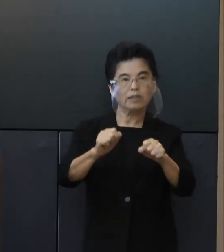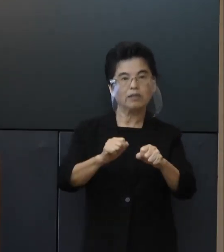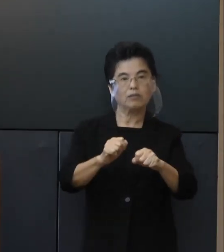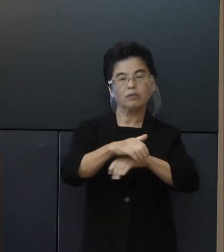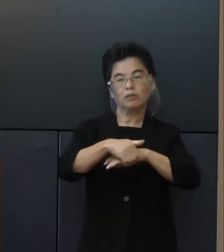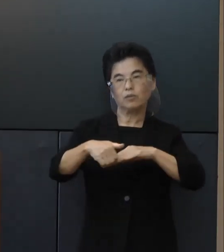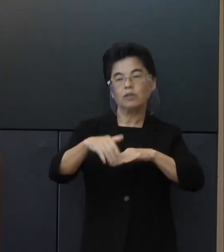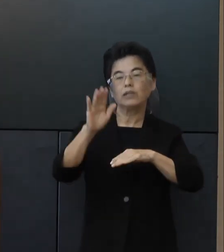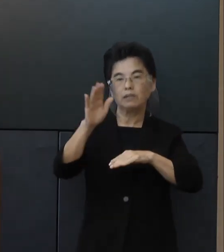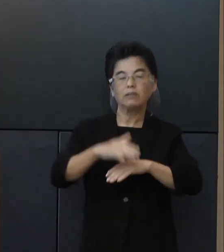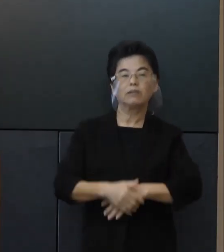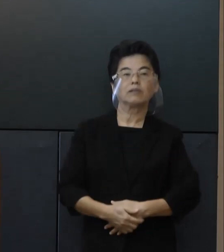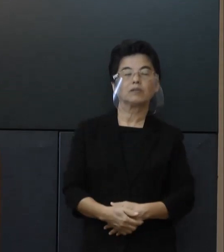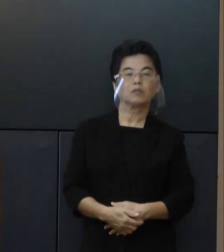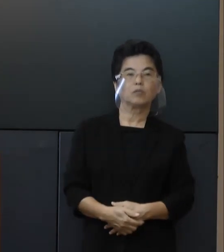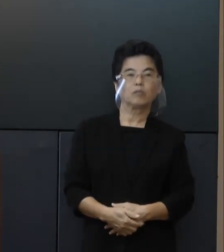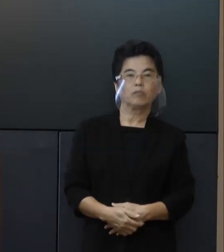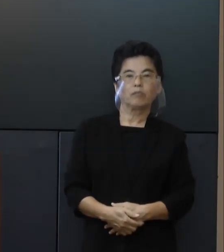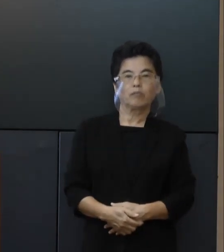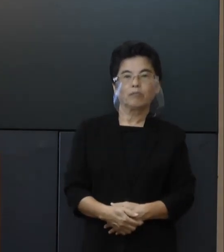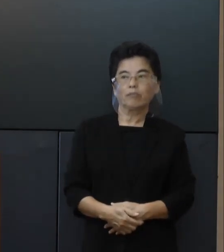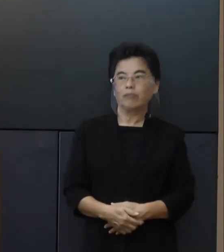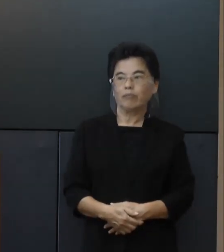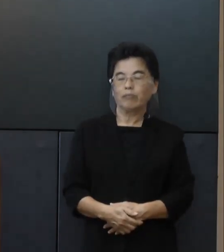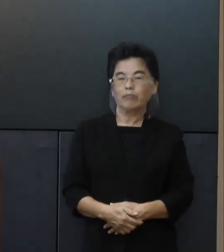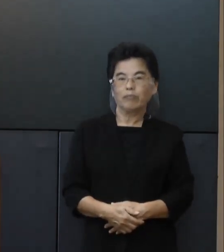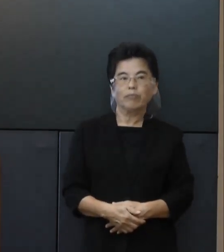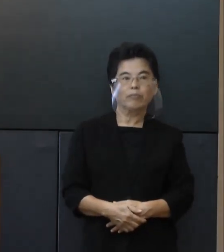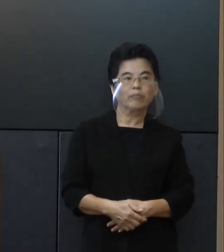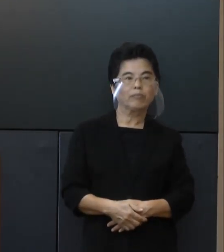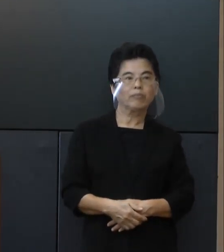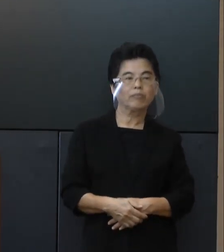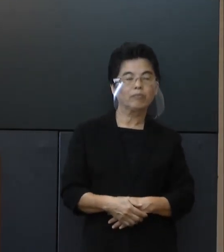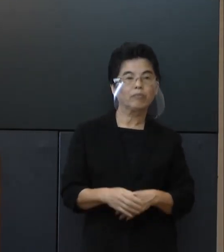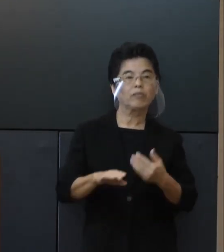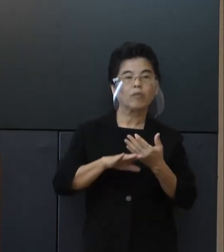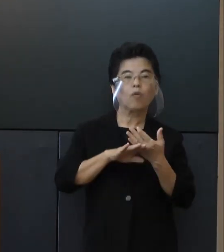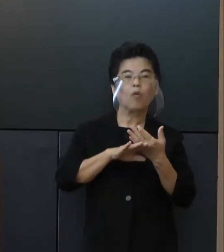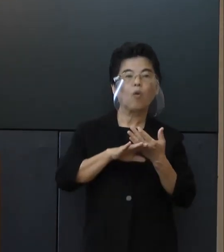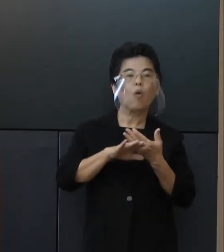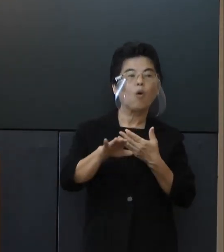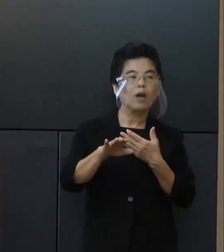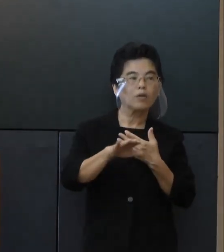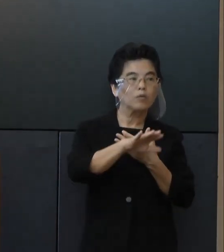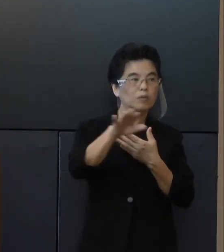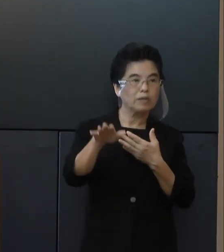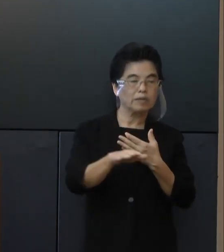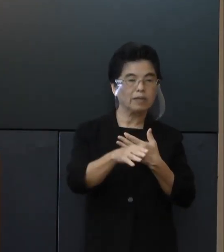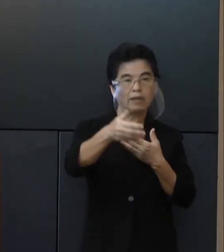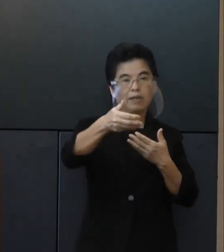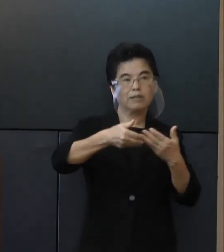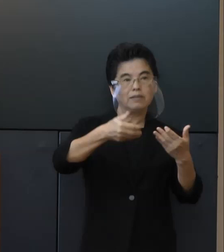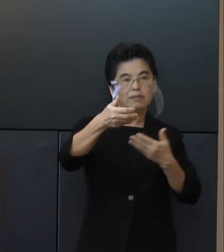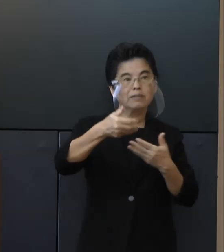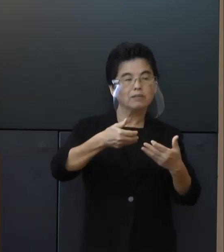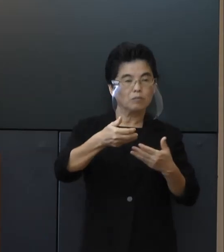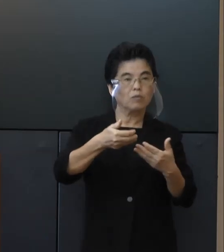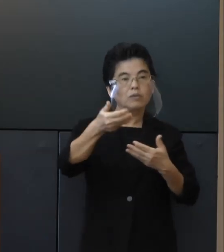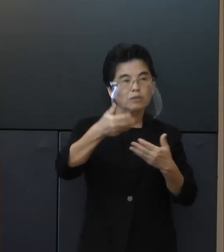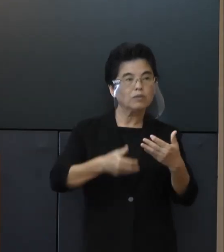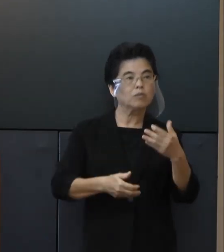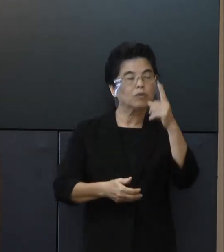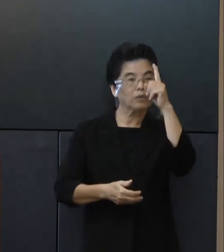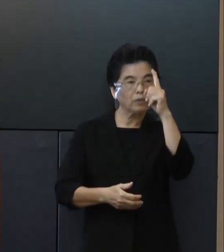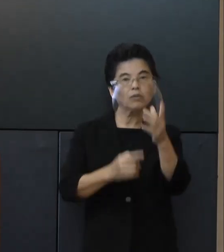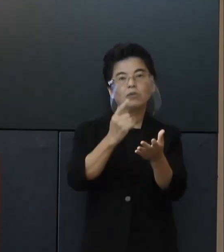。 よろしいでしょうか。ではその他の社の皆様からご質問をお願いします。質問を一問